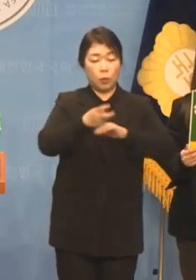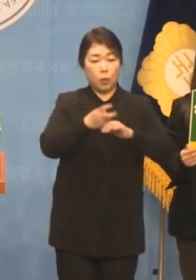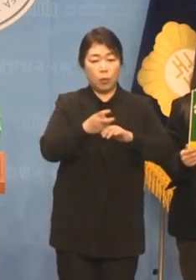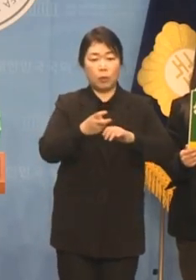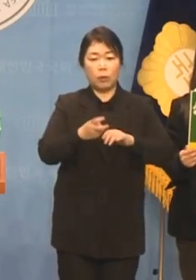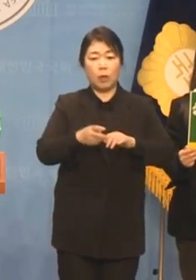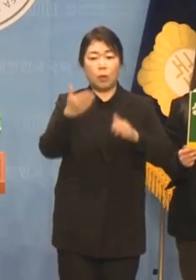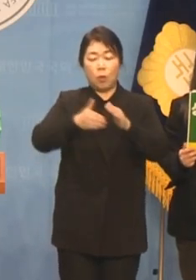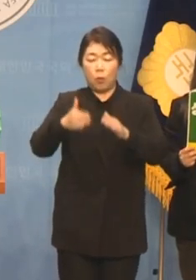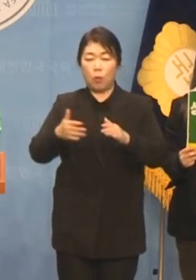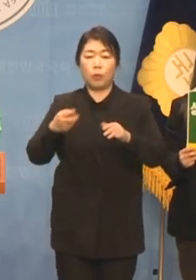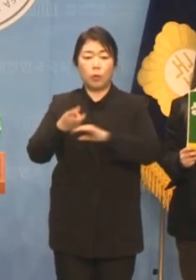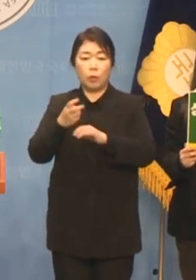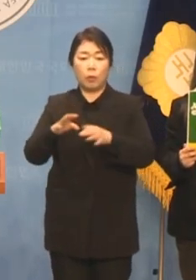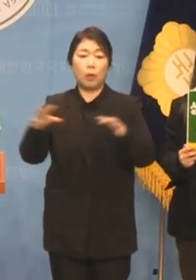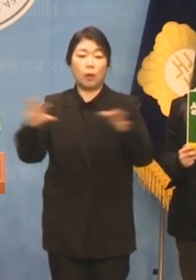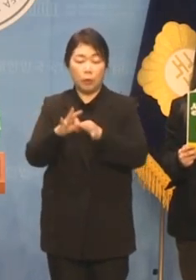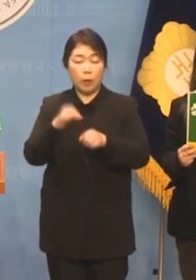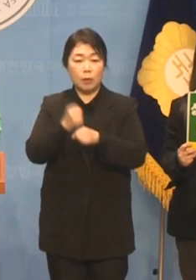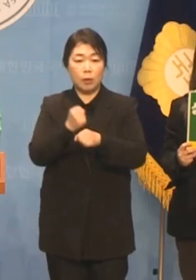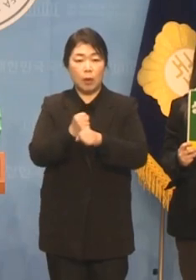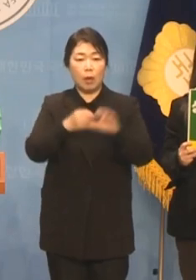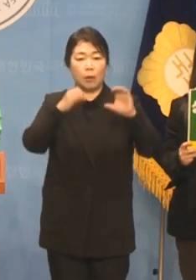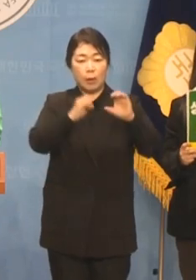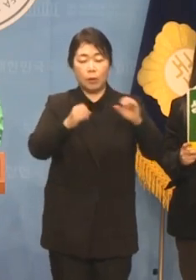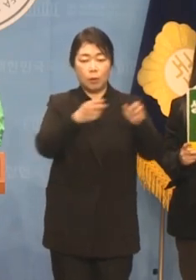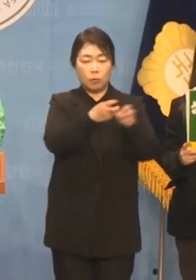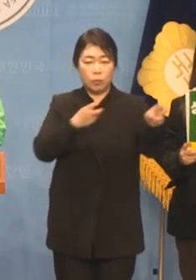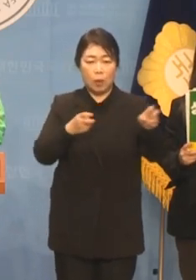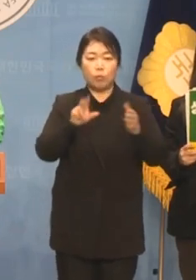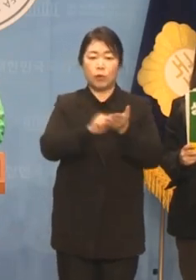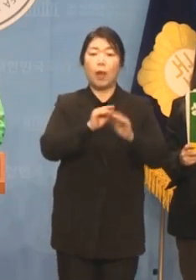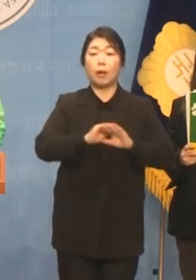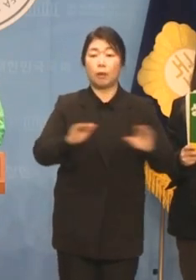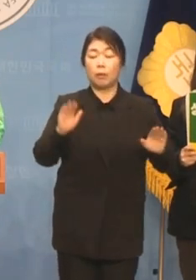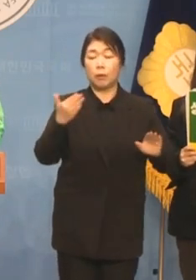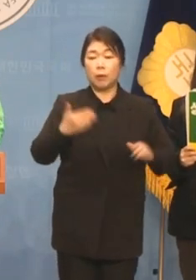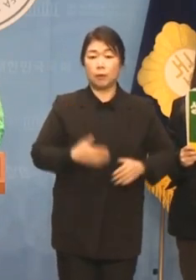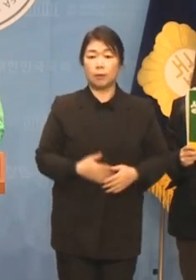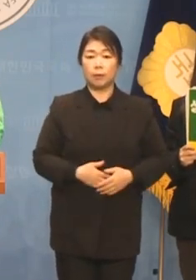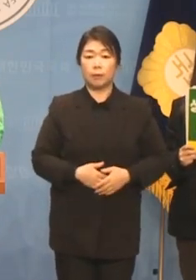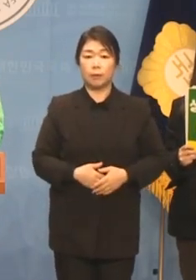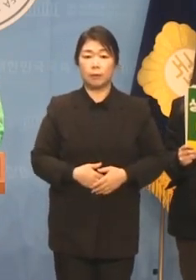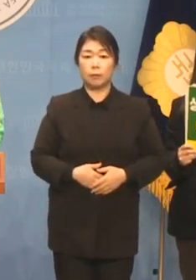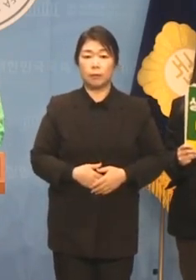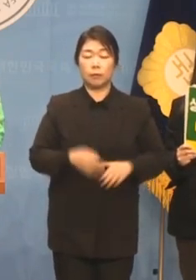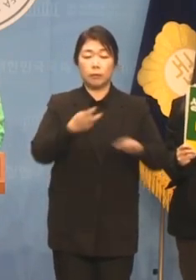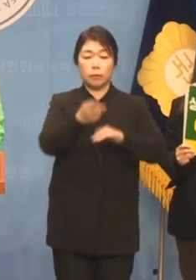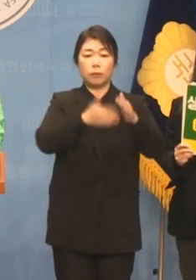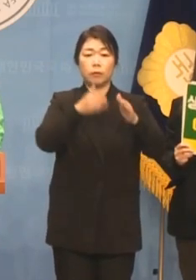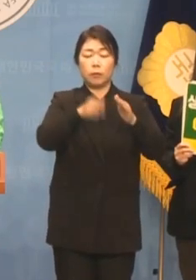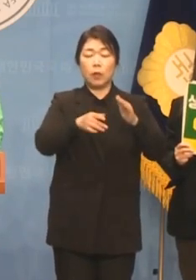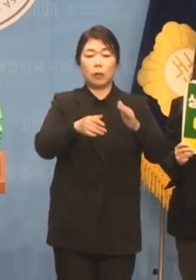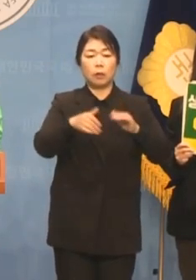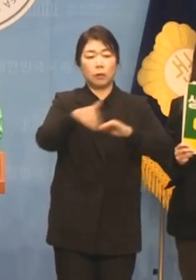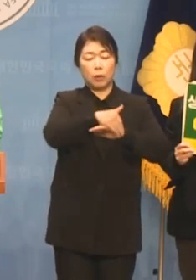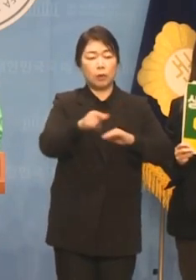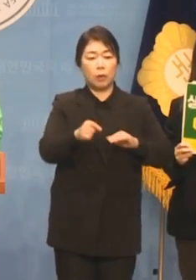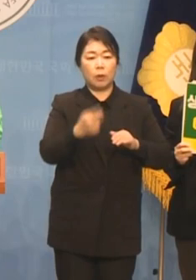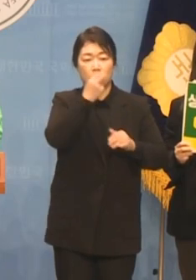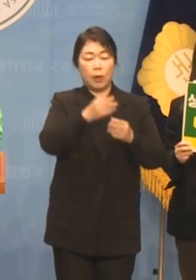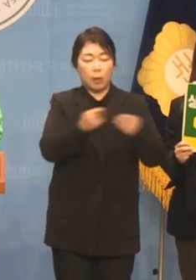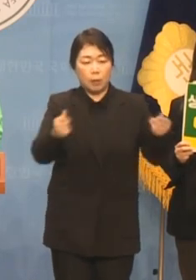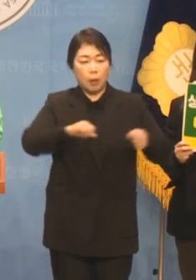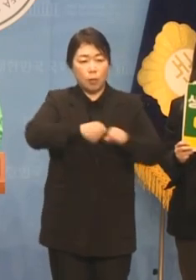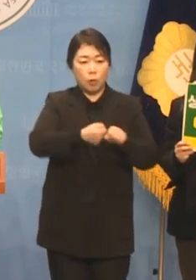배출과 도로 체증을 해결하겠습니다 녹색 정의당은 최근 이런 교통정책과 함께 생태 학살 처벌